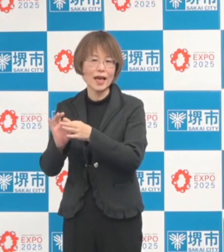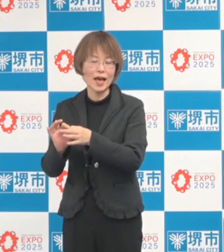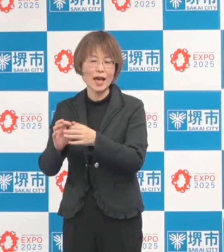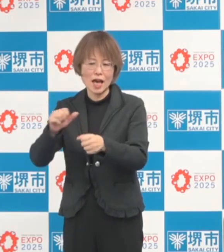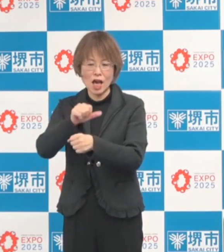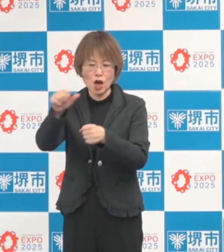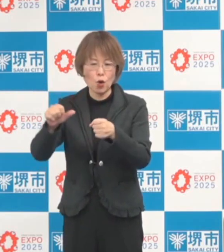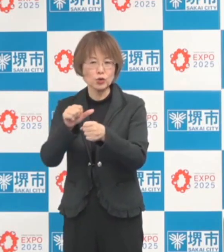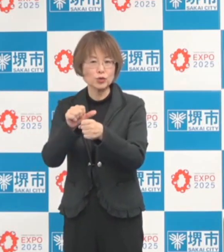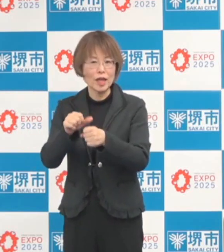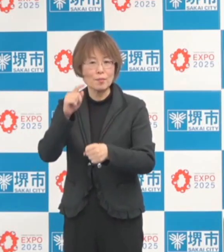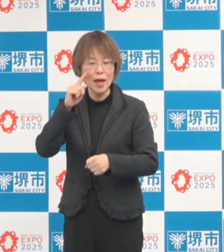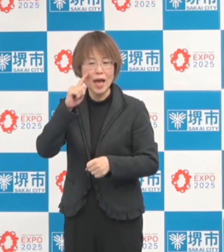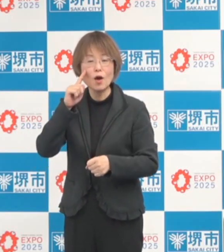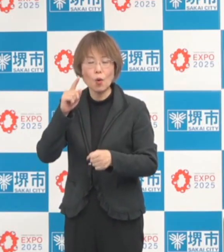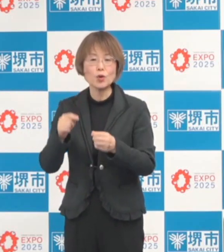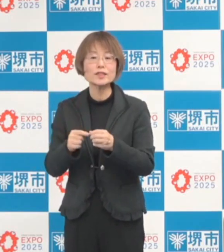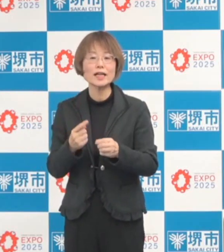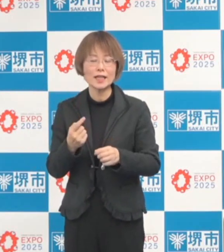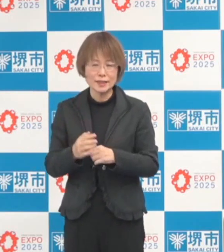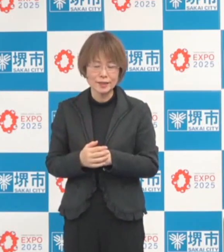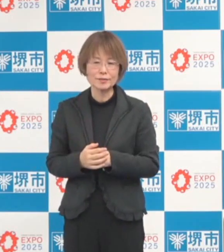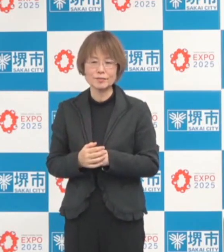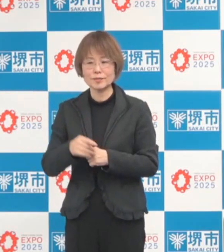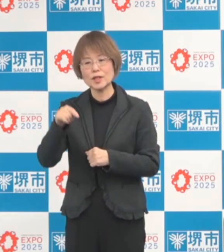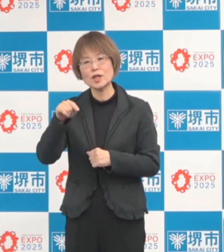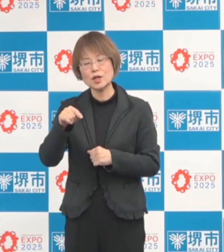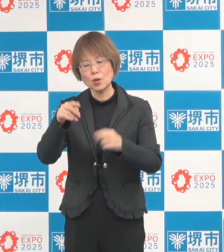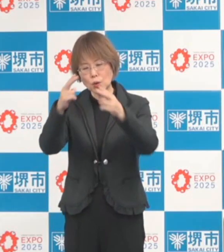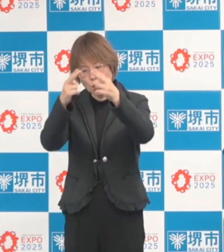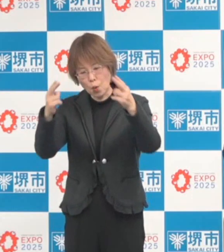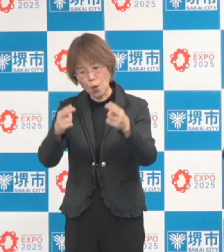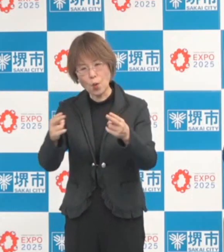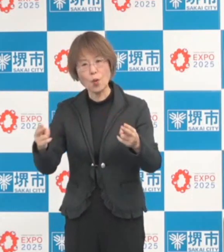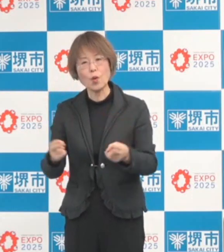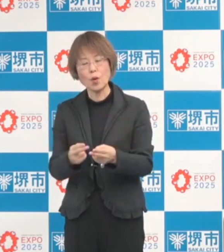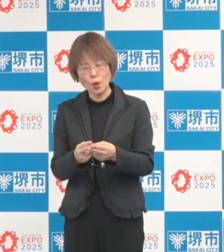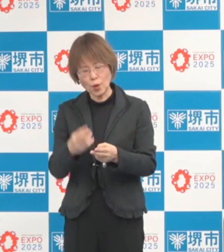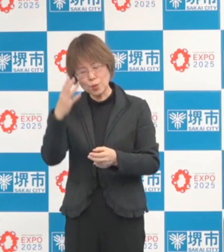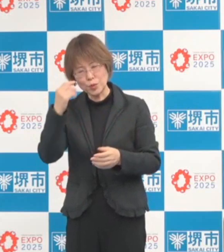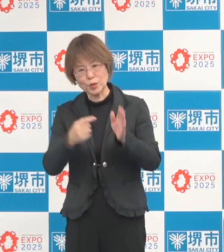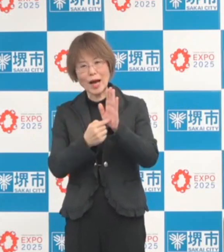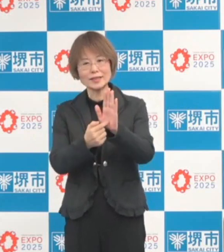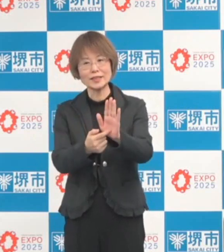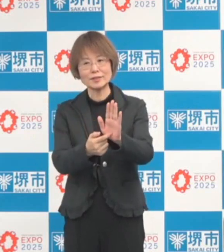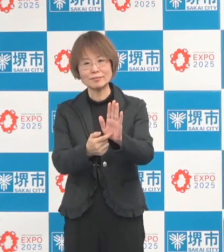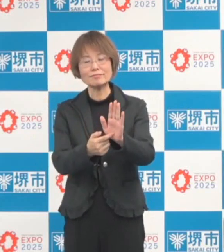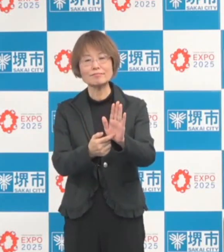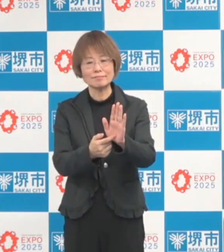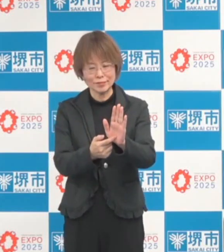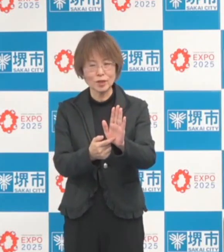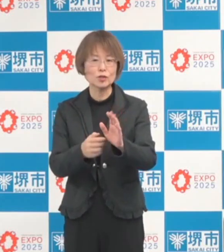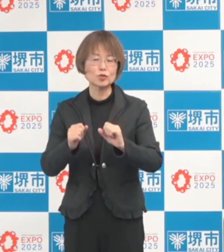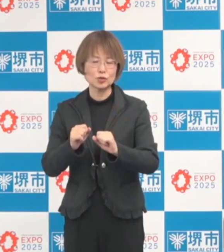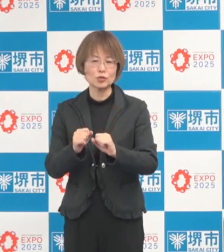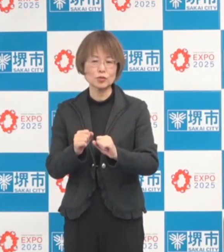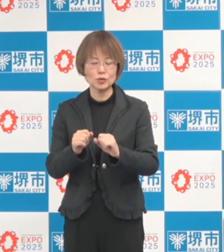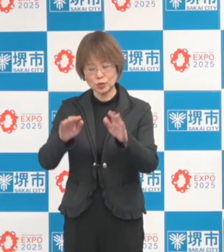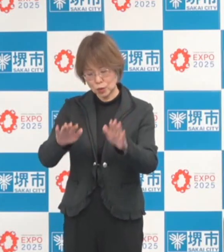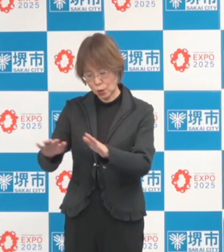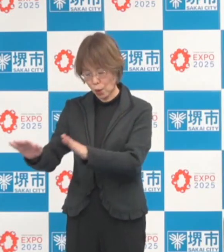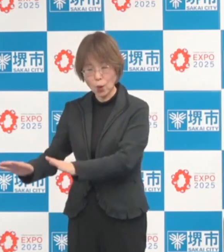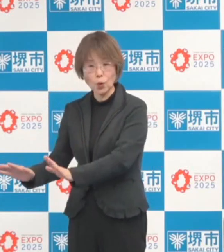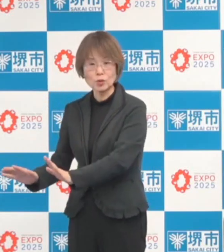ね、ぜひモズ古市古墳群の価値魅力を発信することによって、より多くの方に世界遺産モズ古市古墳群を次の世代にも守